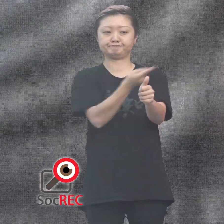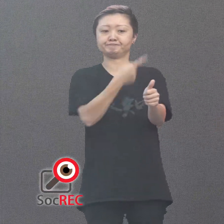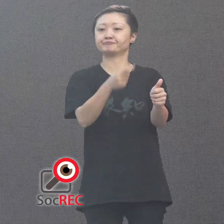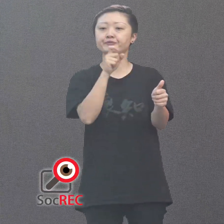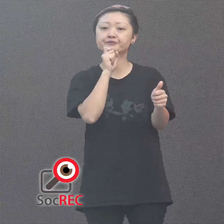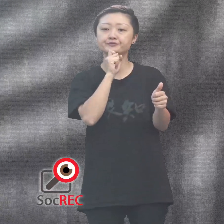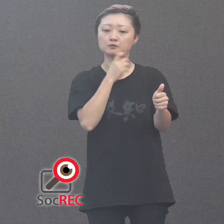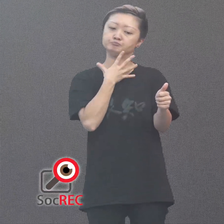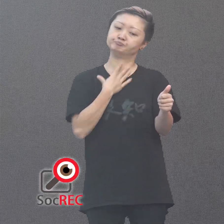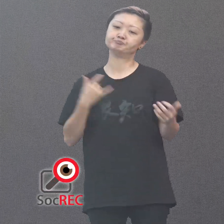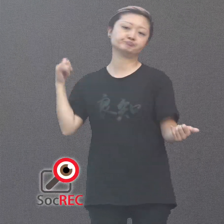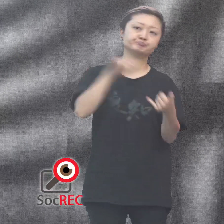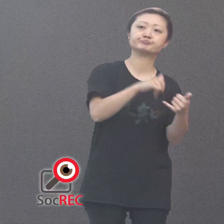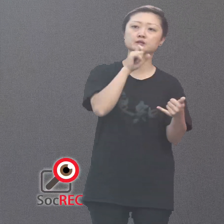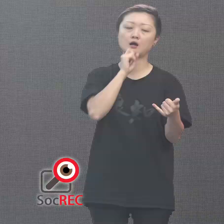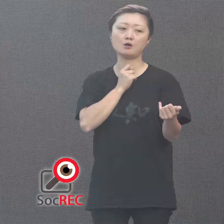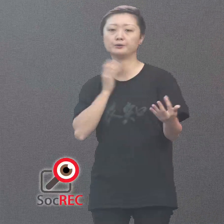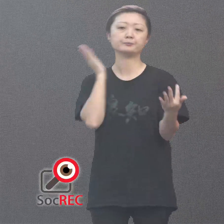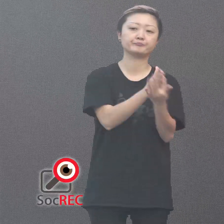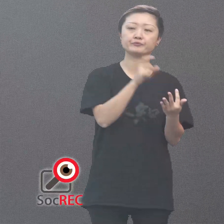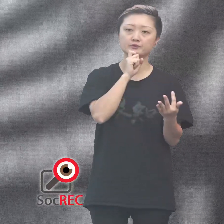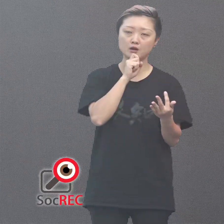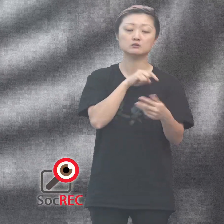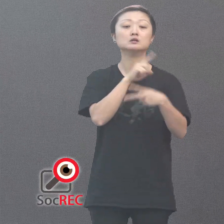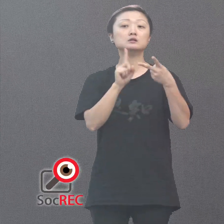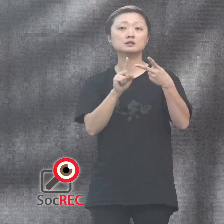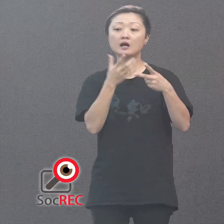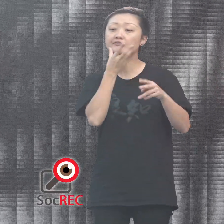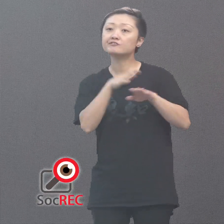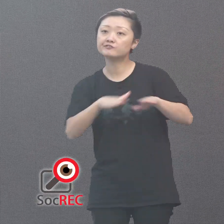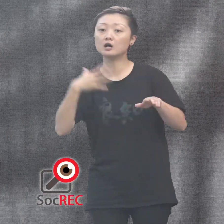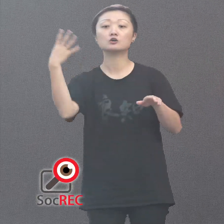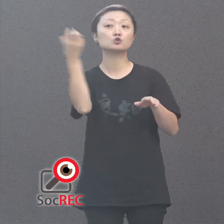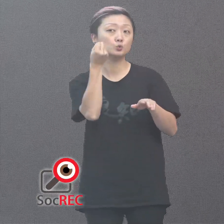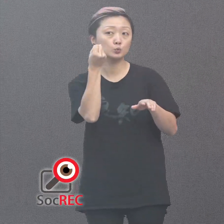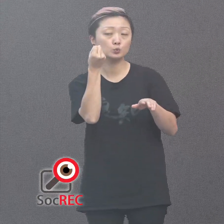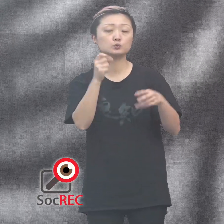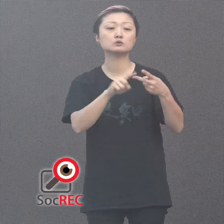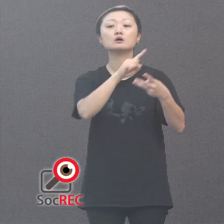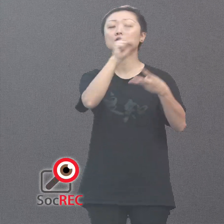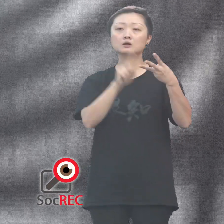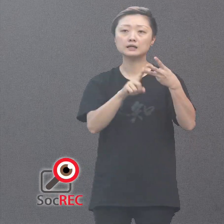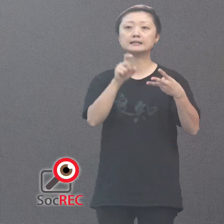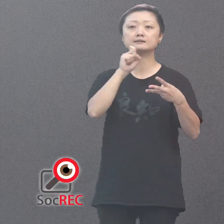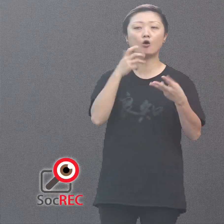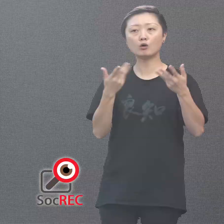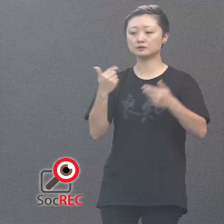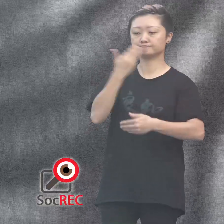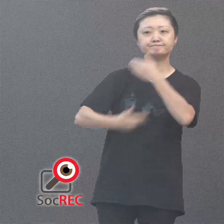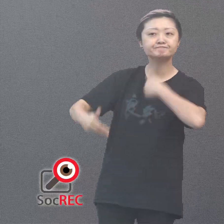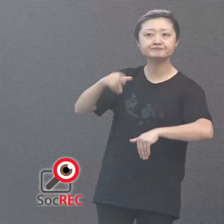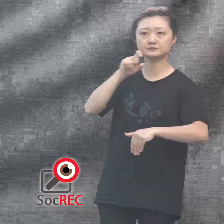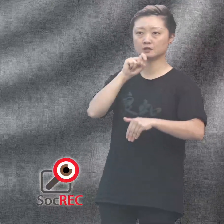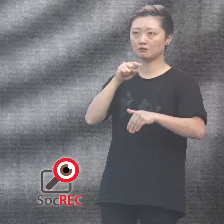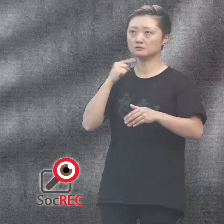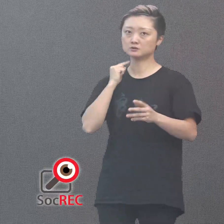一啲可能比較年輕嘅抗爭者一啲嘅兒童嘅權利啦。一些可能是一些比較 handicap 的一些有 disability 的一